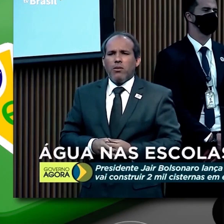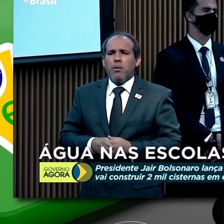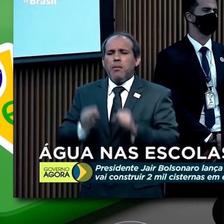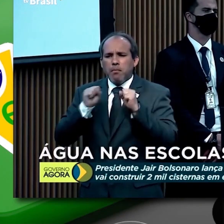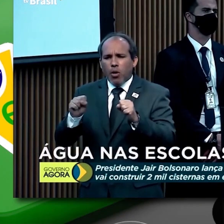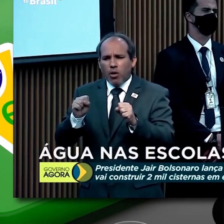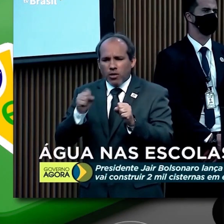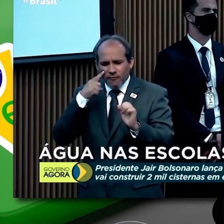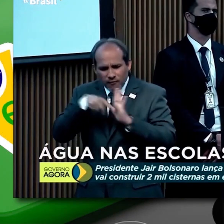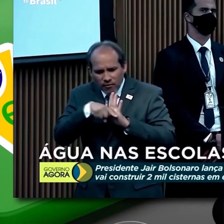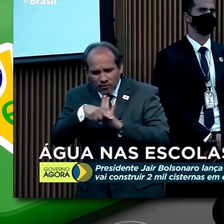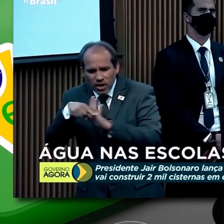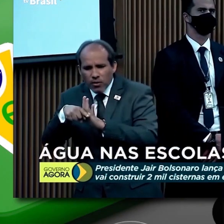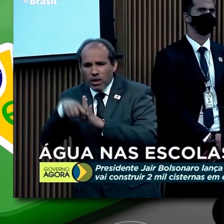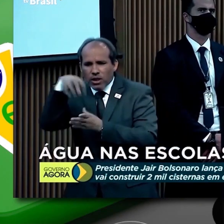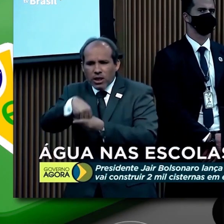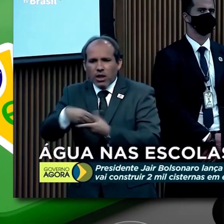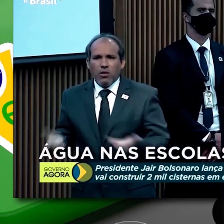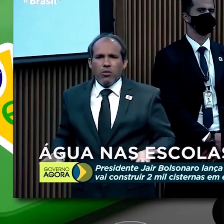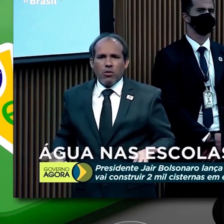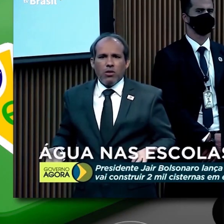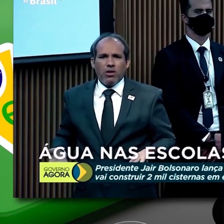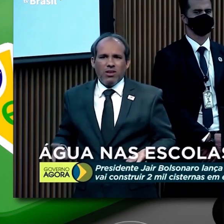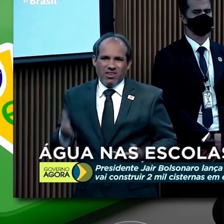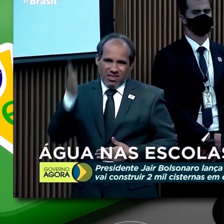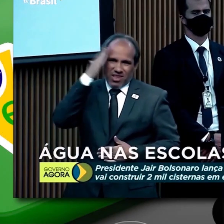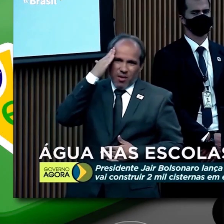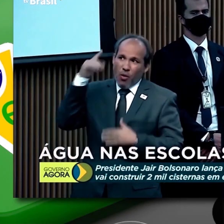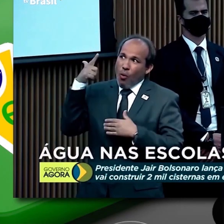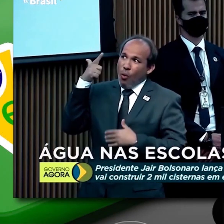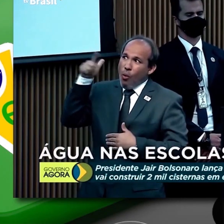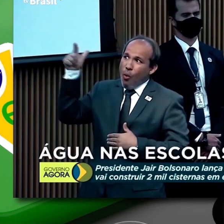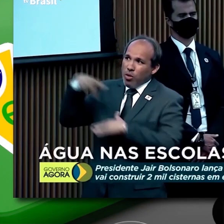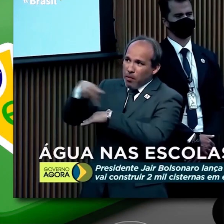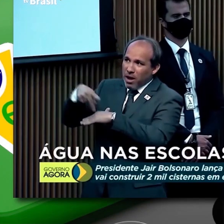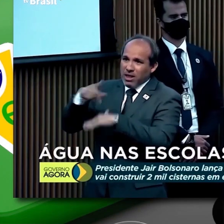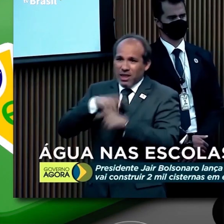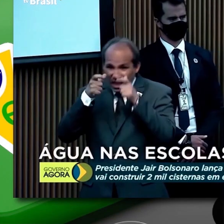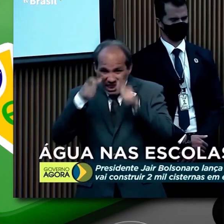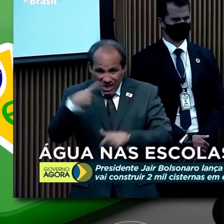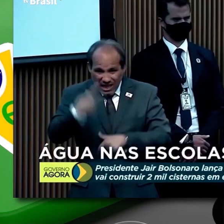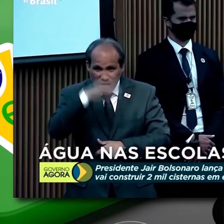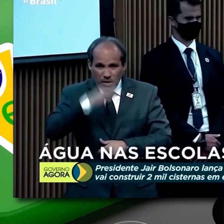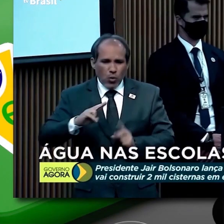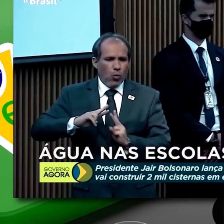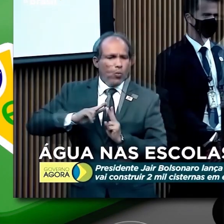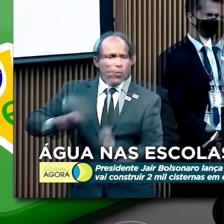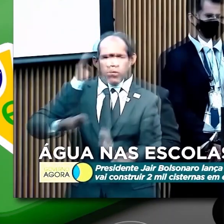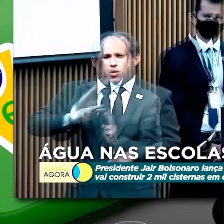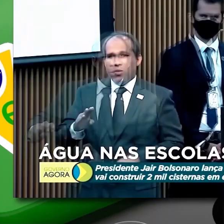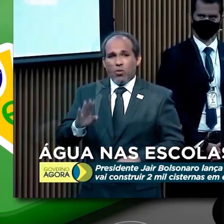auditadas se alguém tem tudo aqui outros países têm interesse no Brasil nessa Grande Fazenda